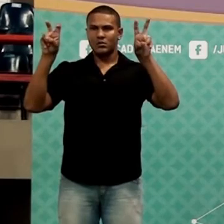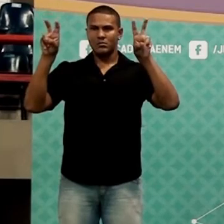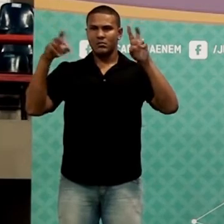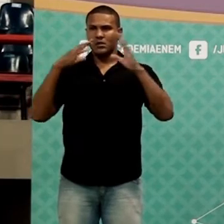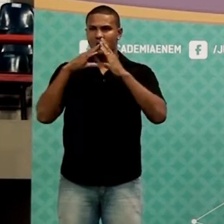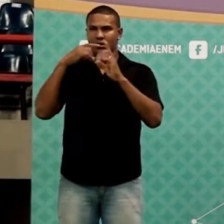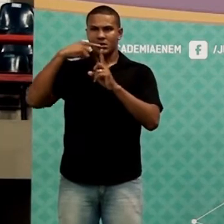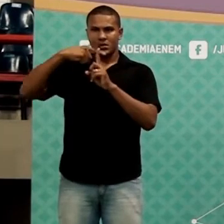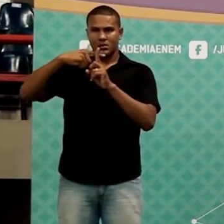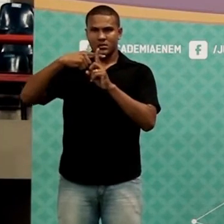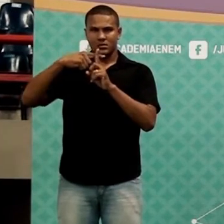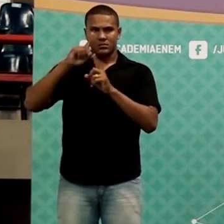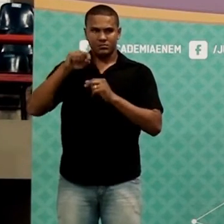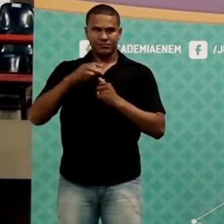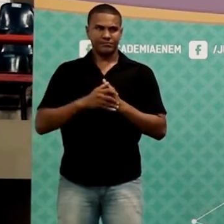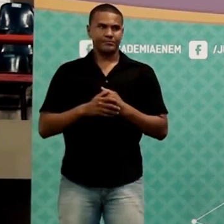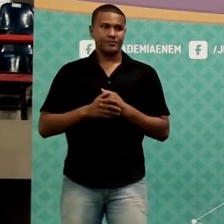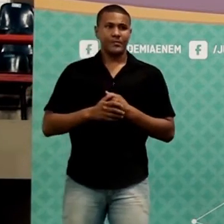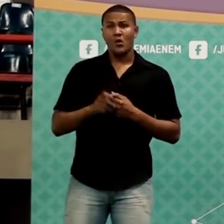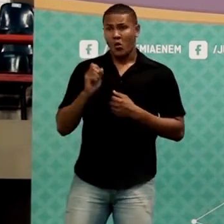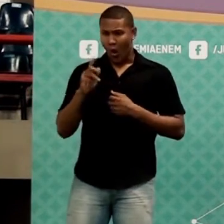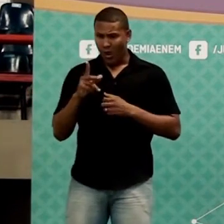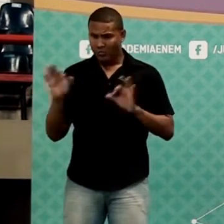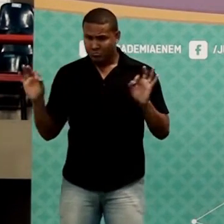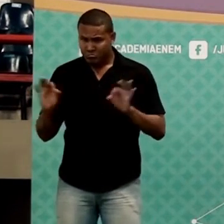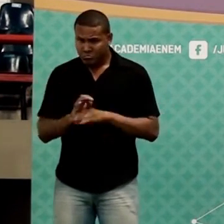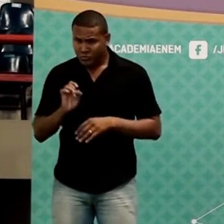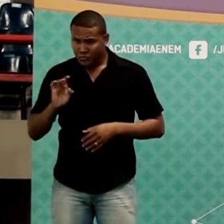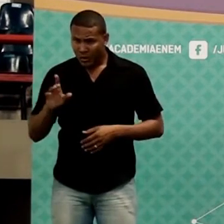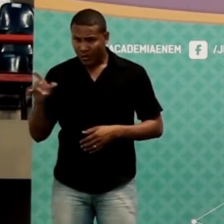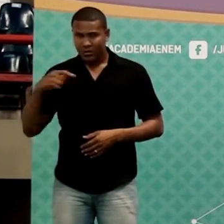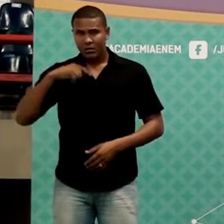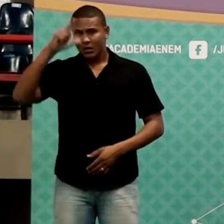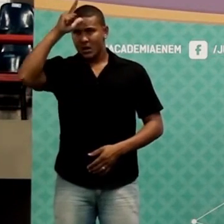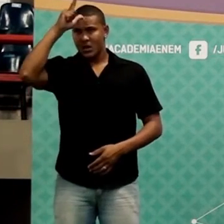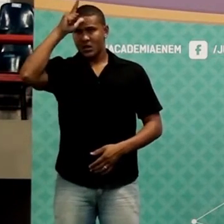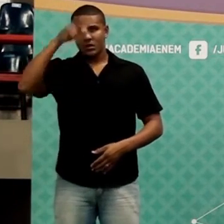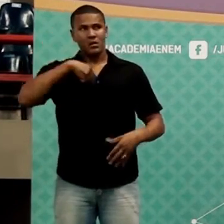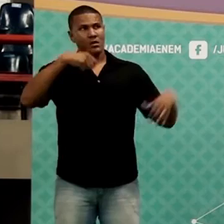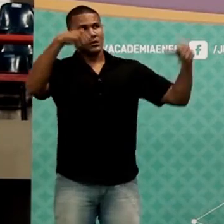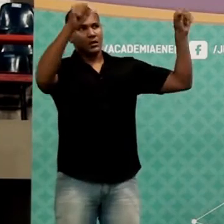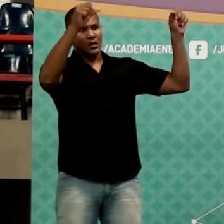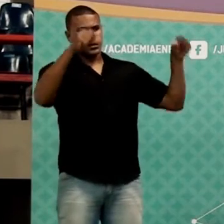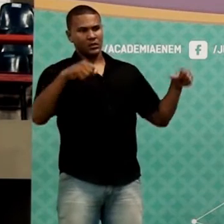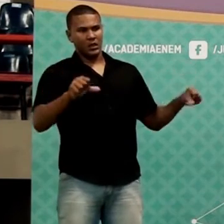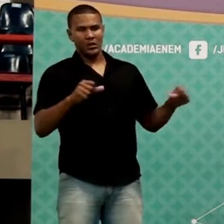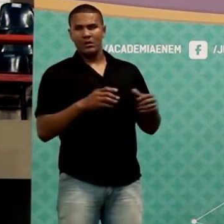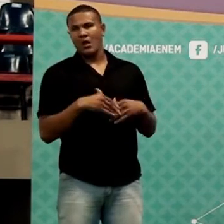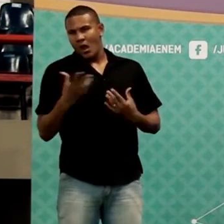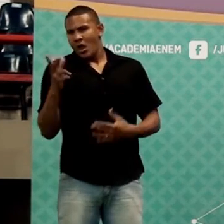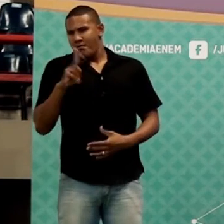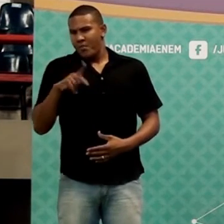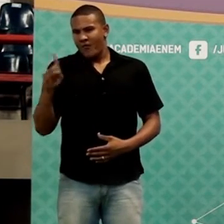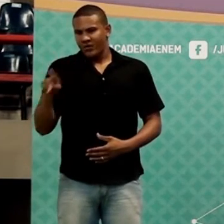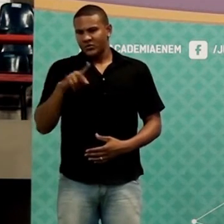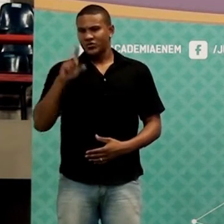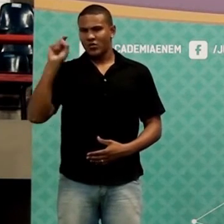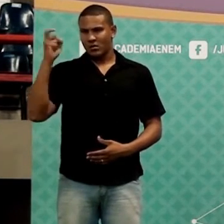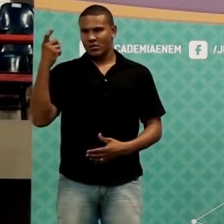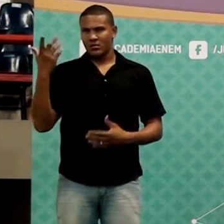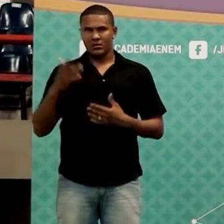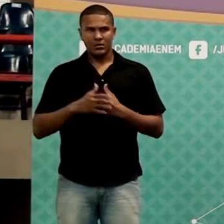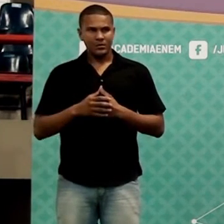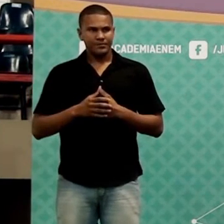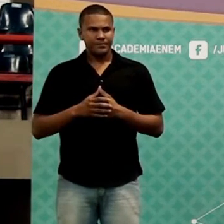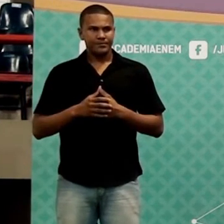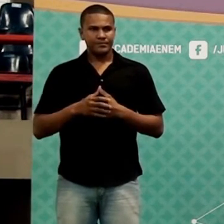Não obstante escrever, ele pregou na Catedral da Alemanha, e aí, como ele era professor, os alunos dele não